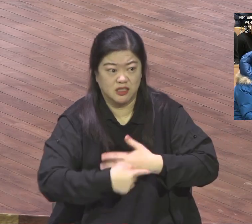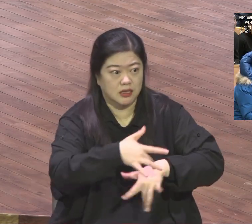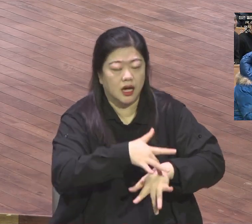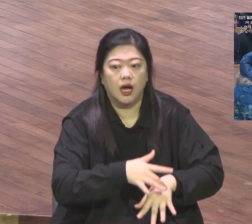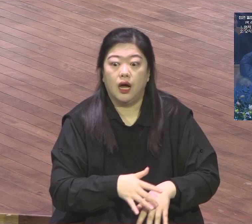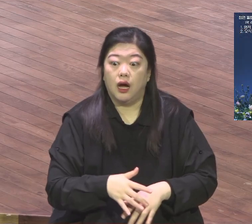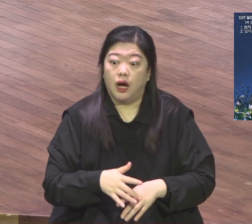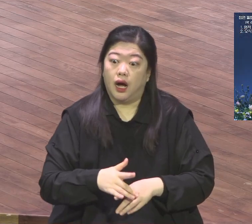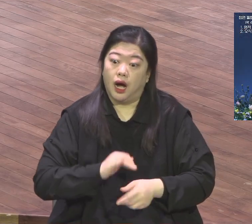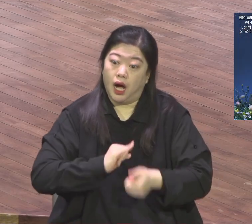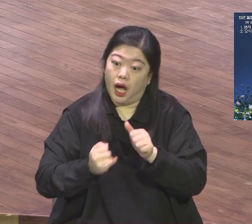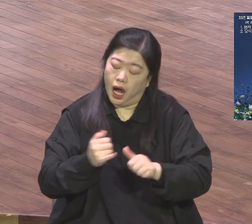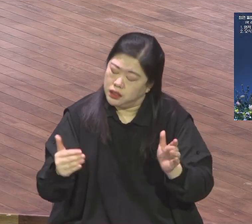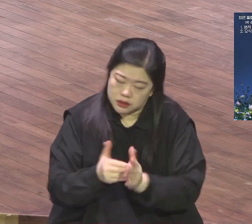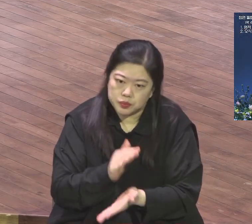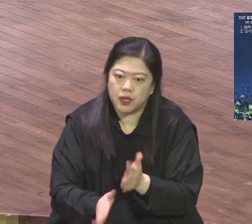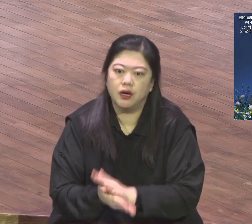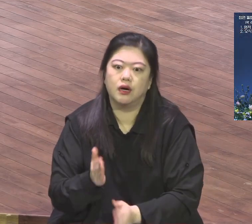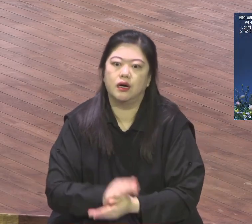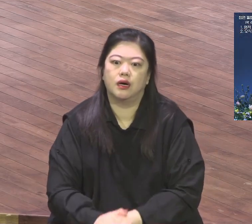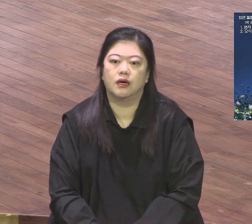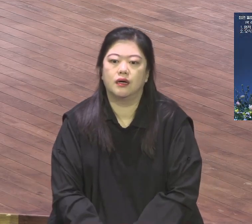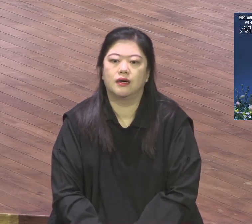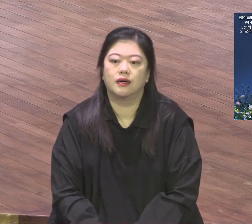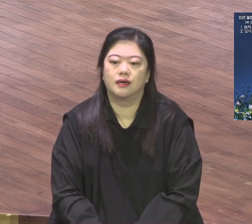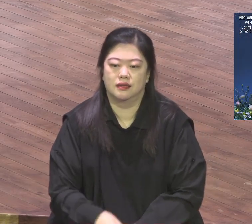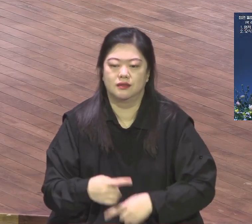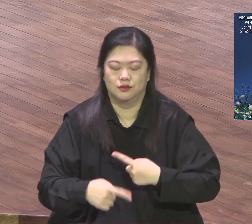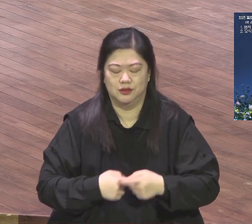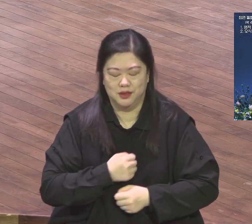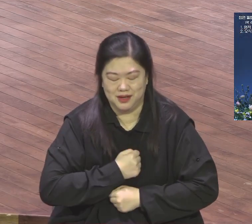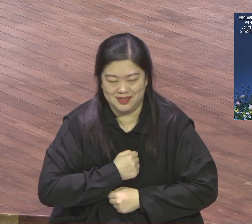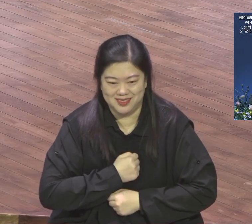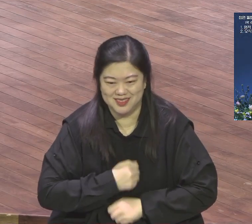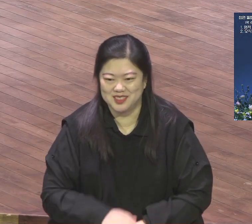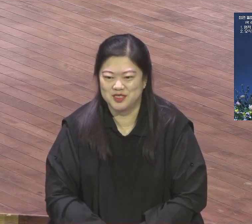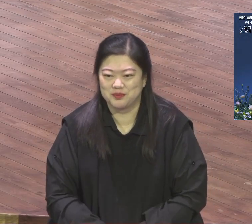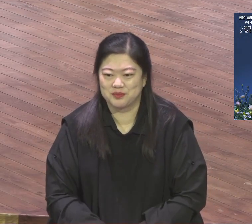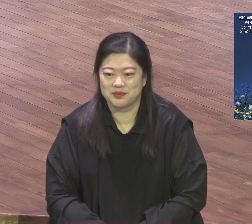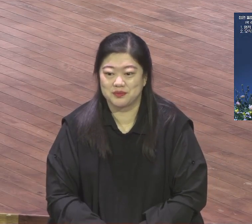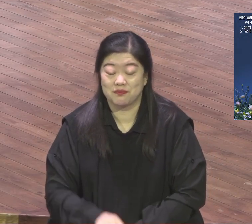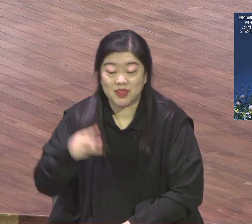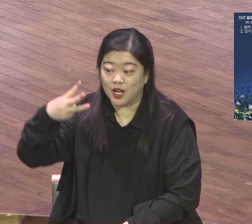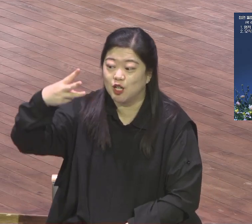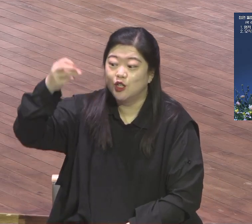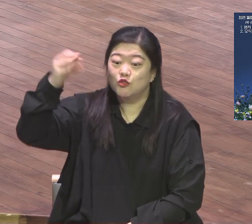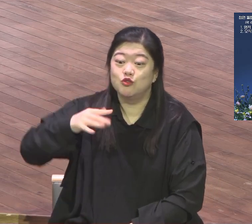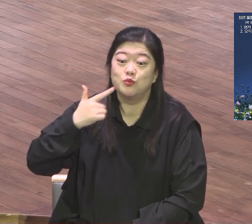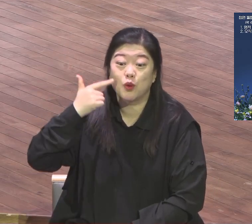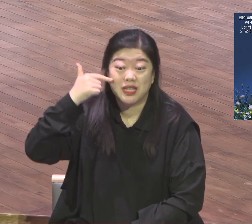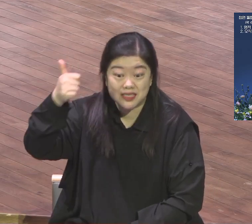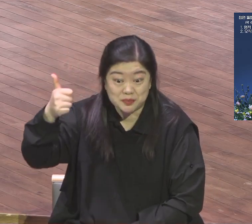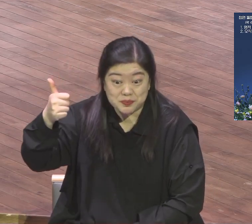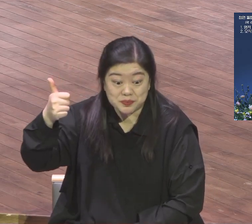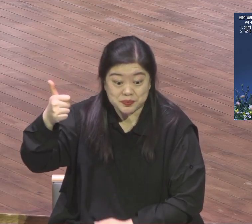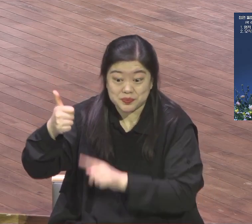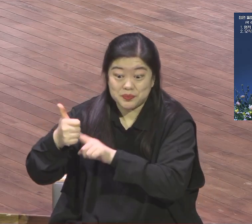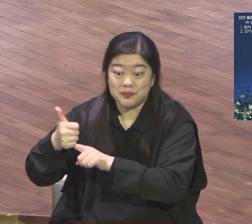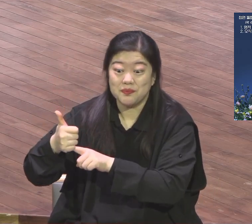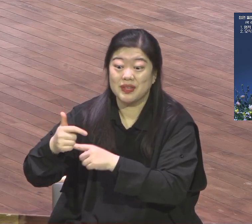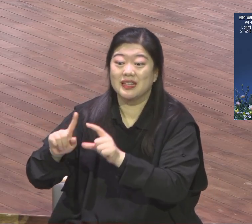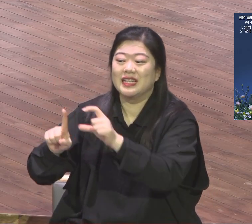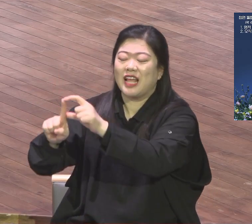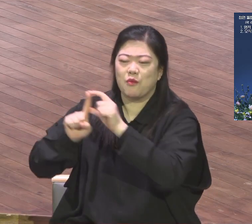말씀으로 아 이건 하나님 뜻이 아니다. 인정사정 없이 그냥 여기서 말씀을 하면 막 개박살 내라는 거래는 하지 말고